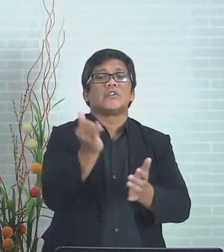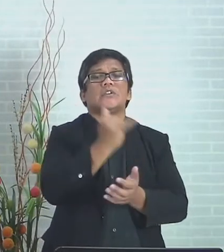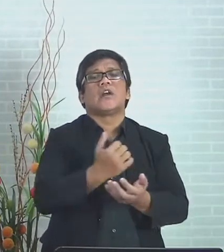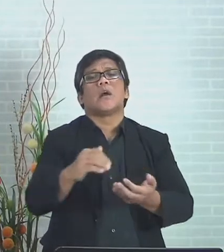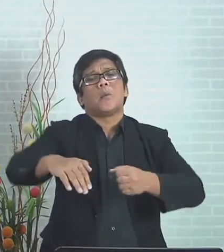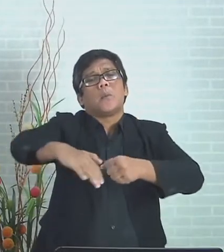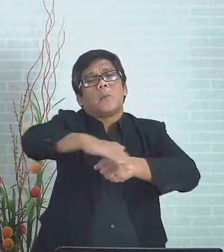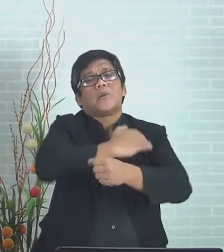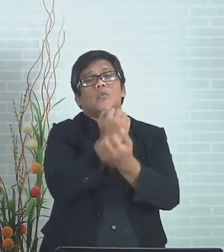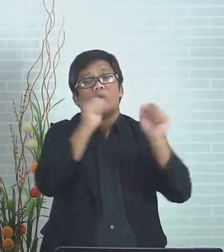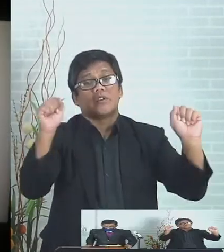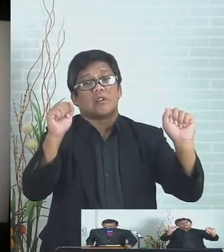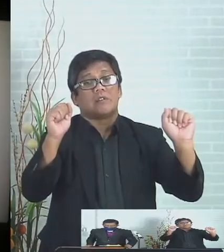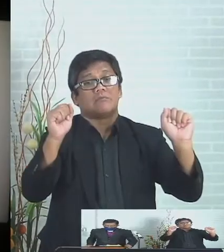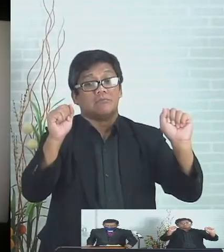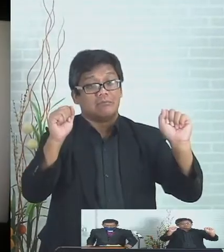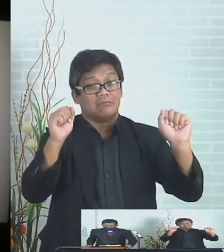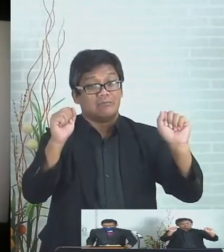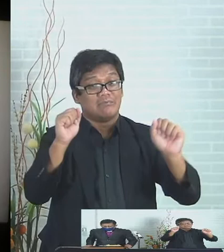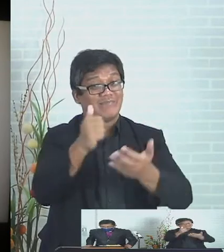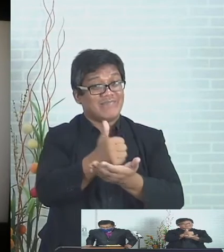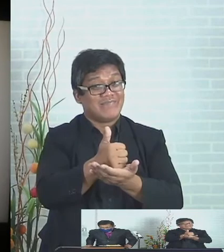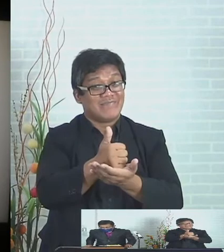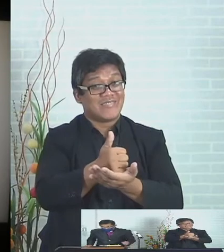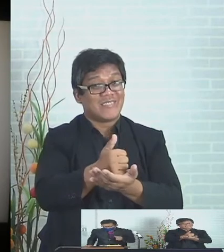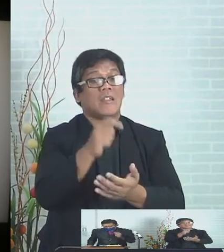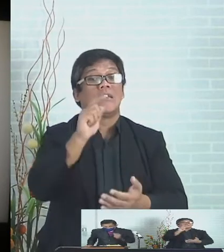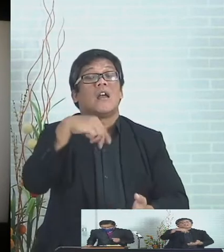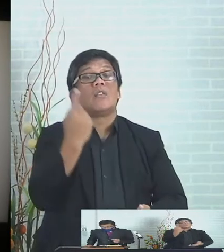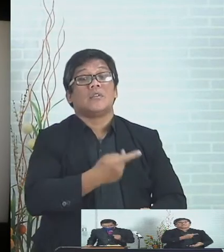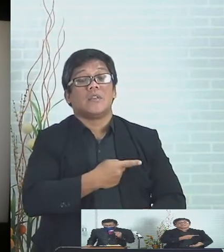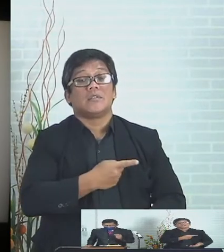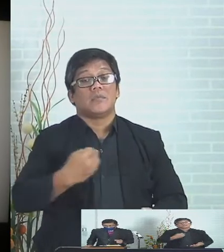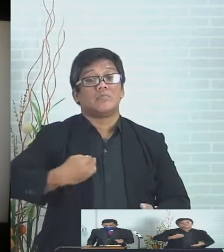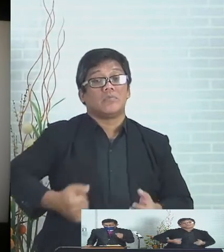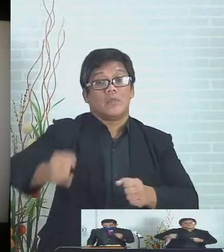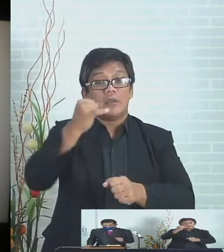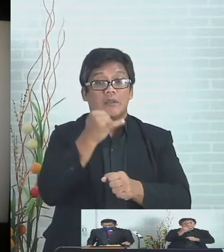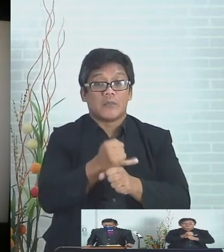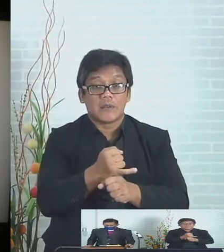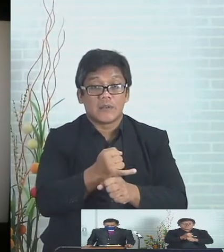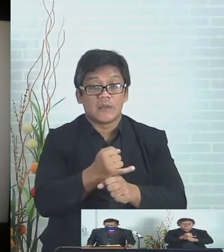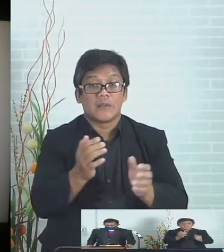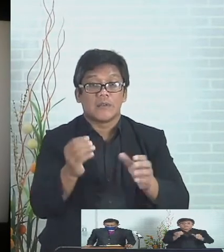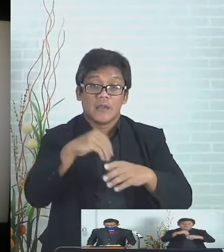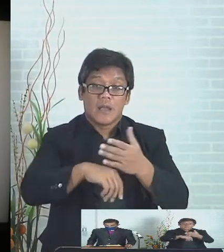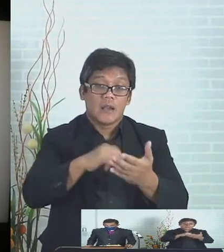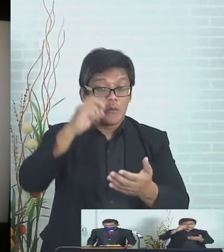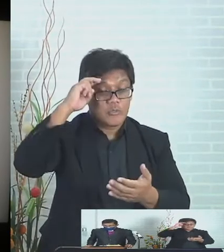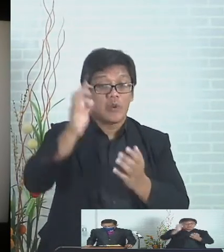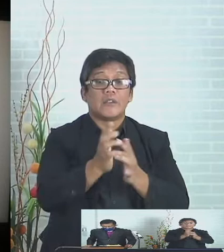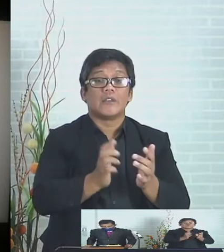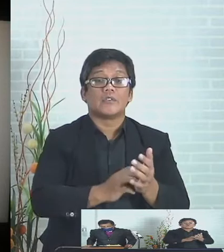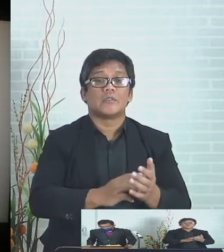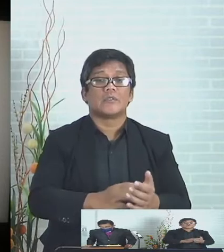atas seluruhnya Hai apabila kita telah memiliki imam dan keyakinan di dalam Tuhan Yesus seharusnya